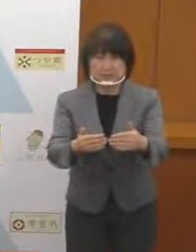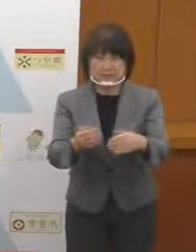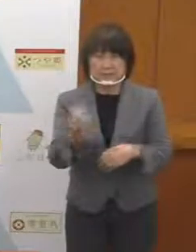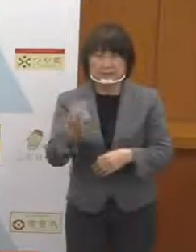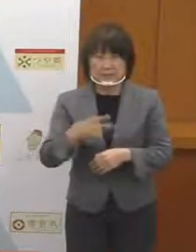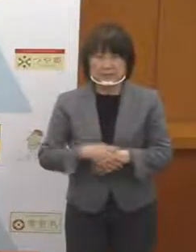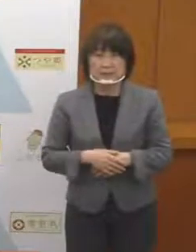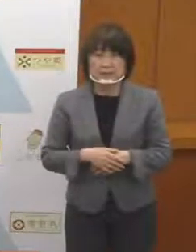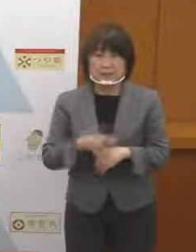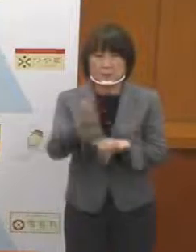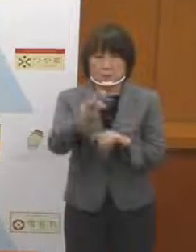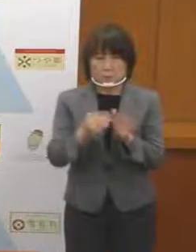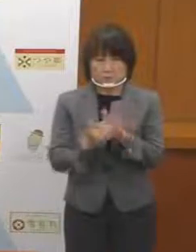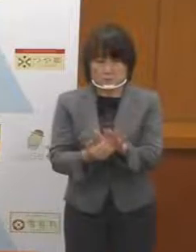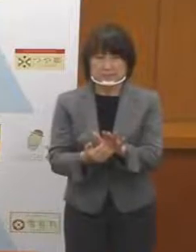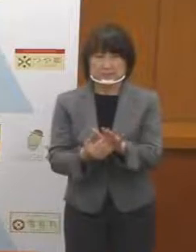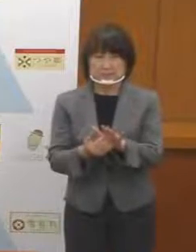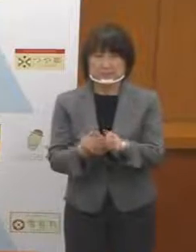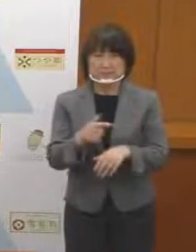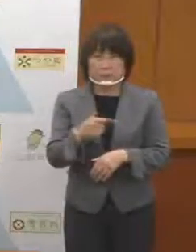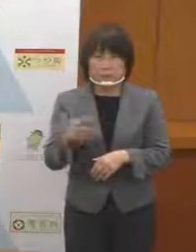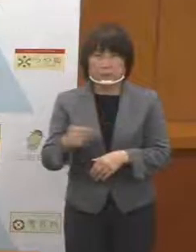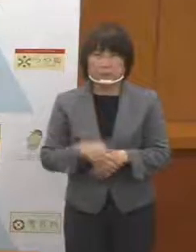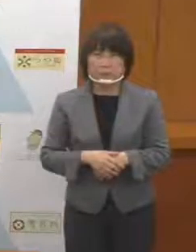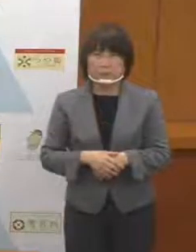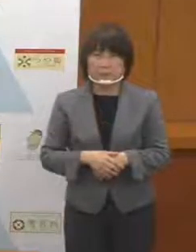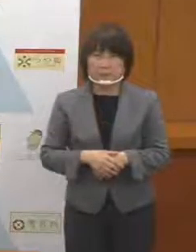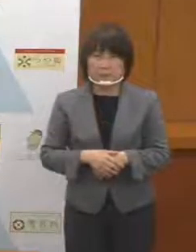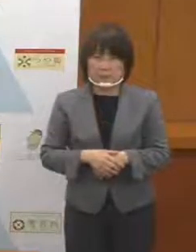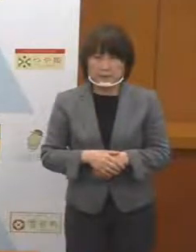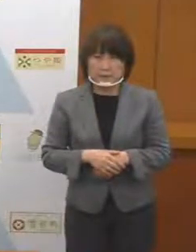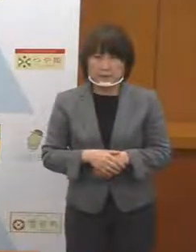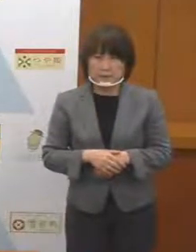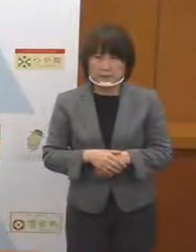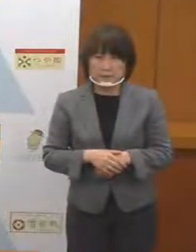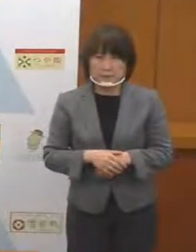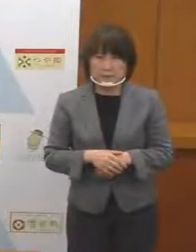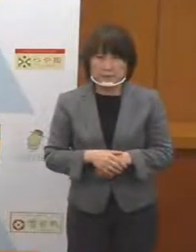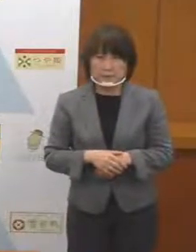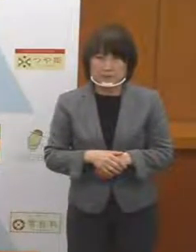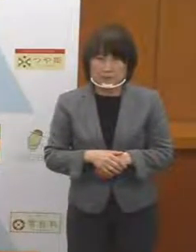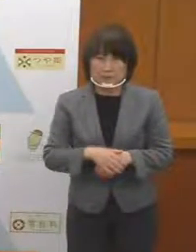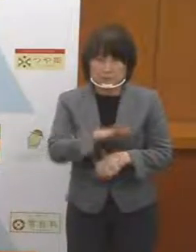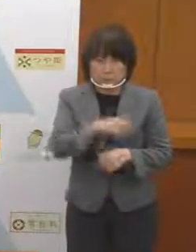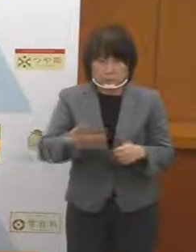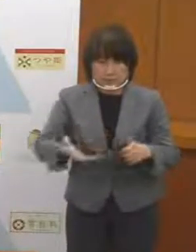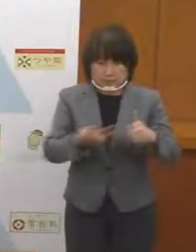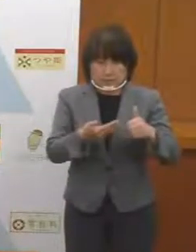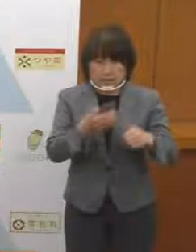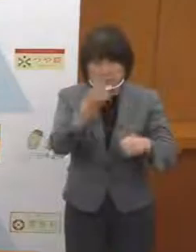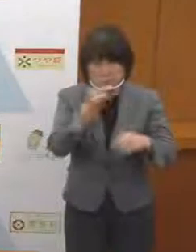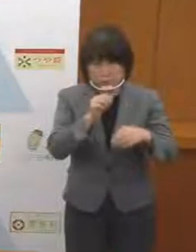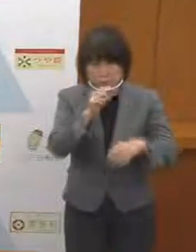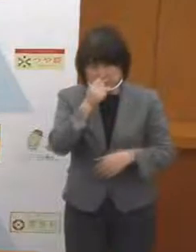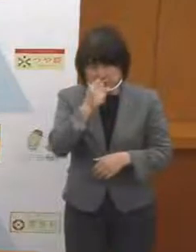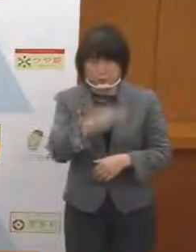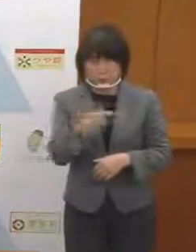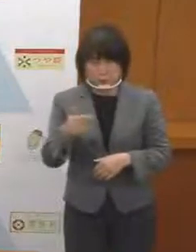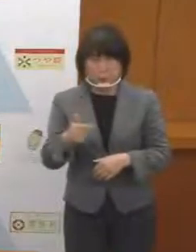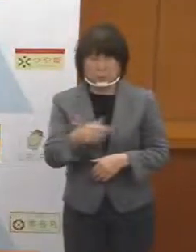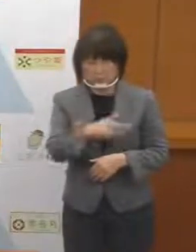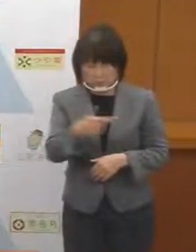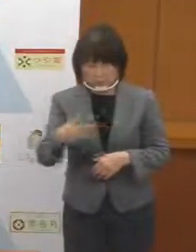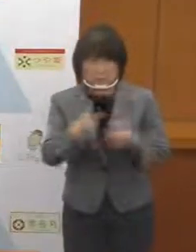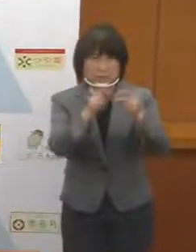また防災減災対策脱炭素社会の実現や子育て支援の充実などさまざまな